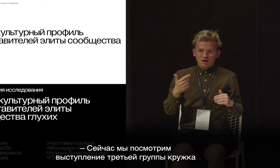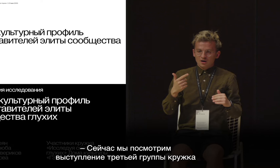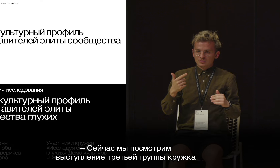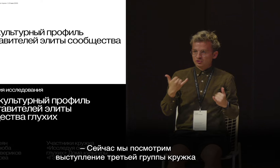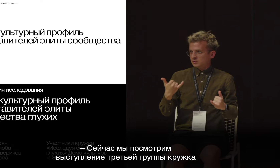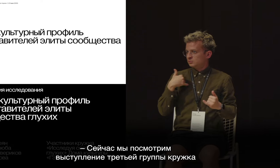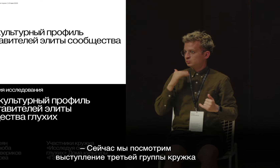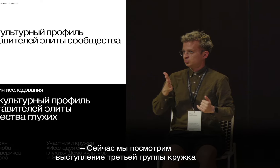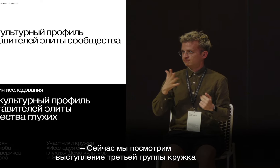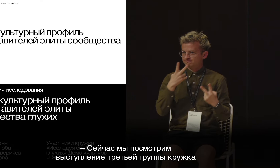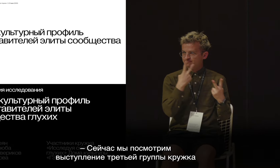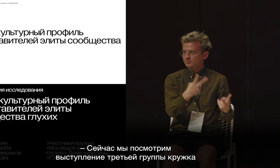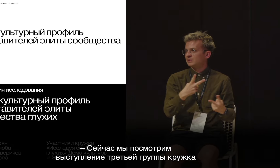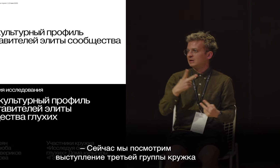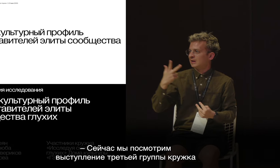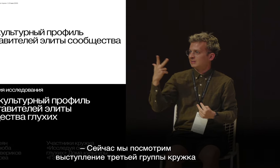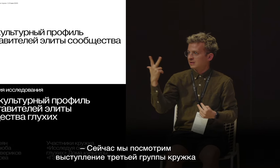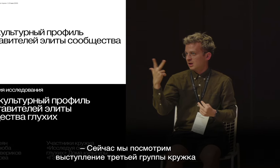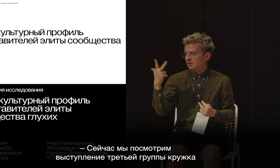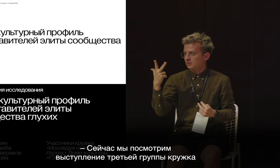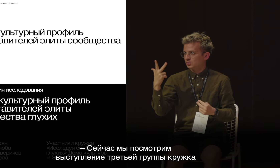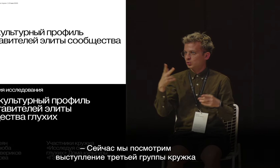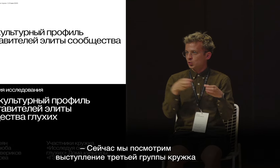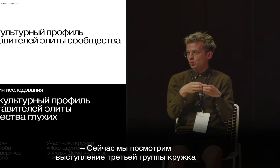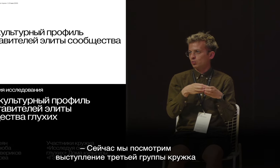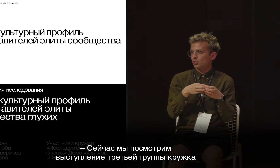Привет-привет. Еще раз добрый вечер. Сейчас мы посмотрим